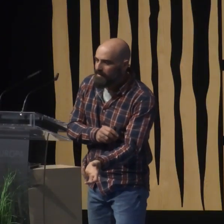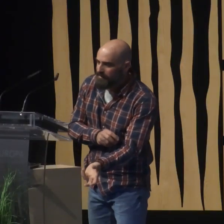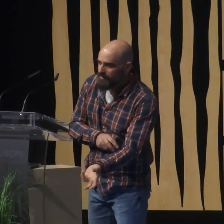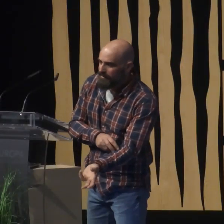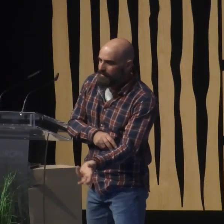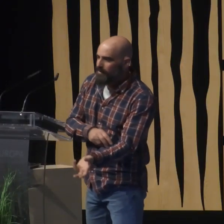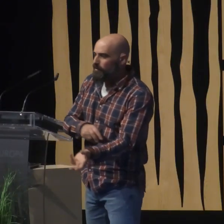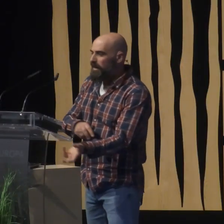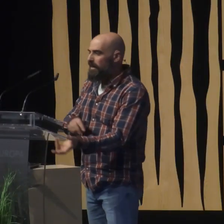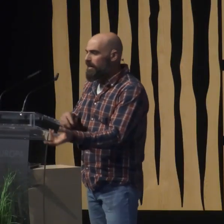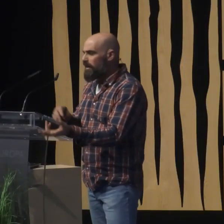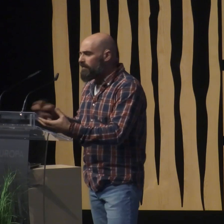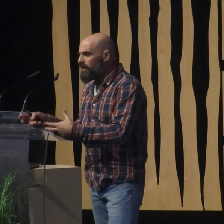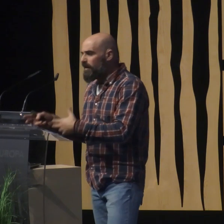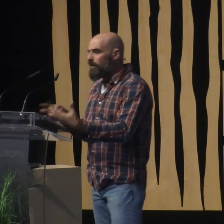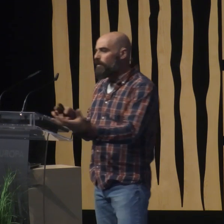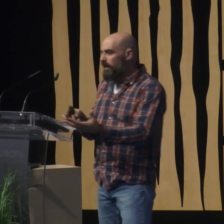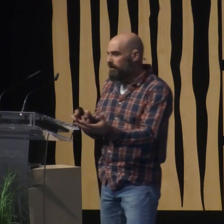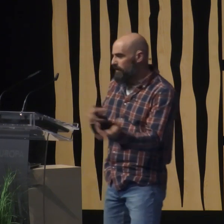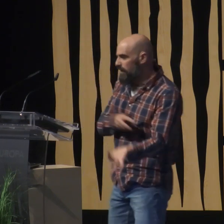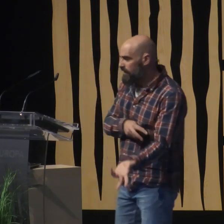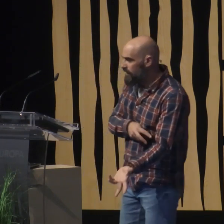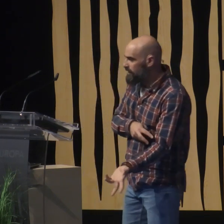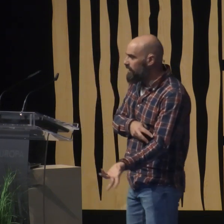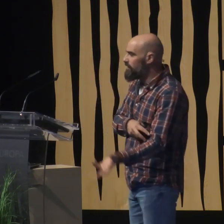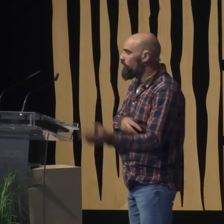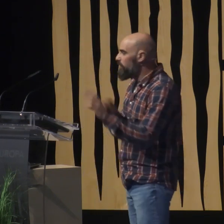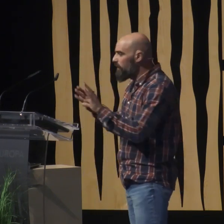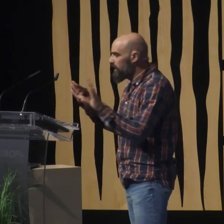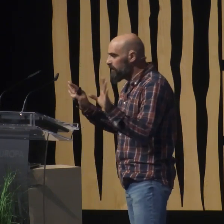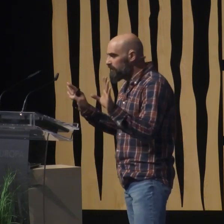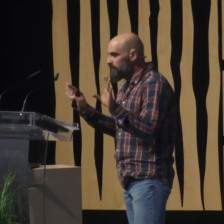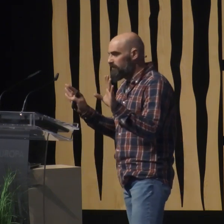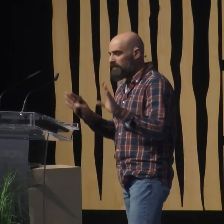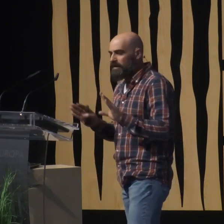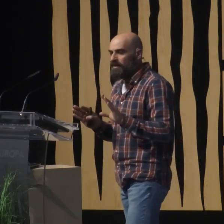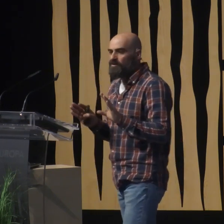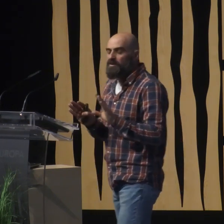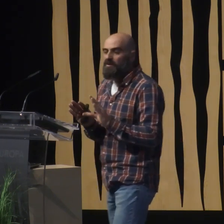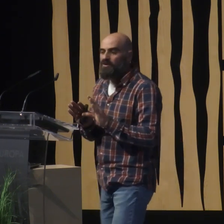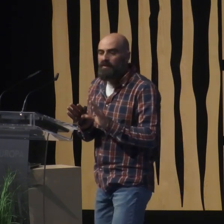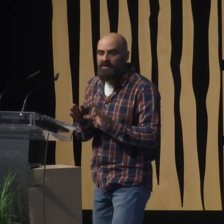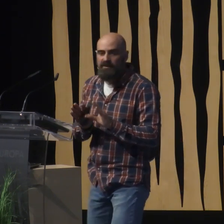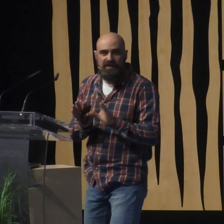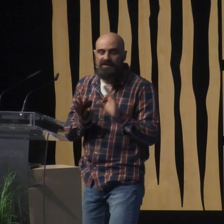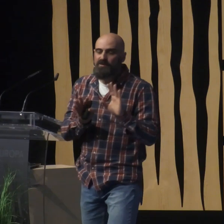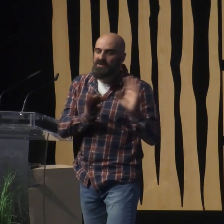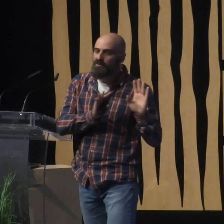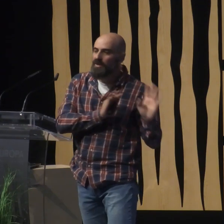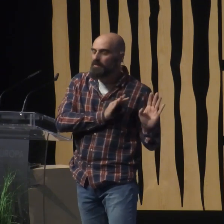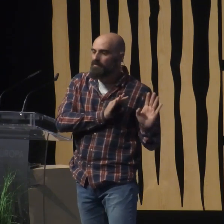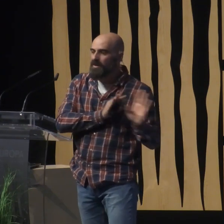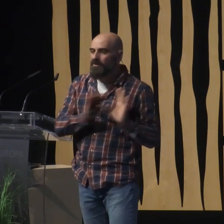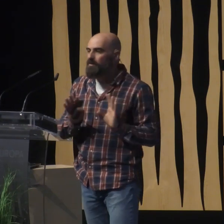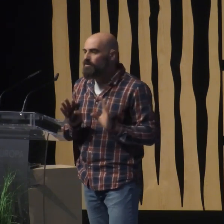pinchar, que no ve a Rafael o a Laura que va a sacarse sangre, sino que ve una vena. ¿Vale? Entonces, muchas veces los padres y las madres estamos en ese punto de